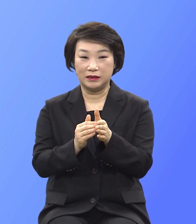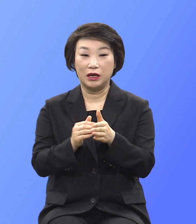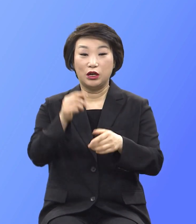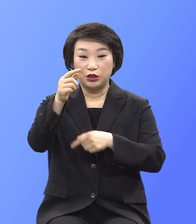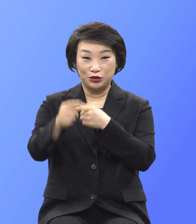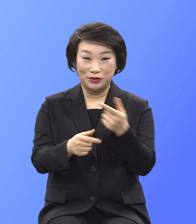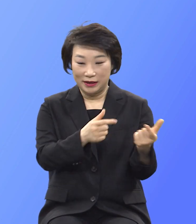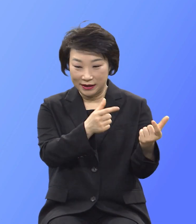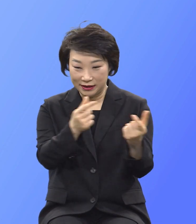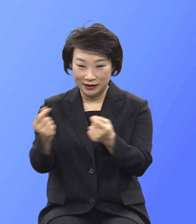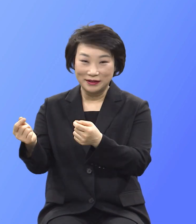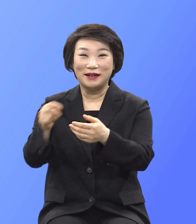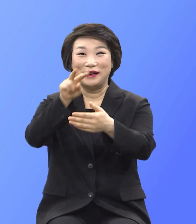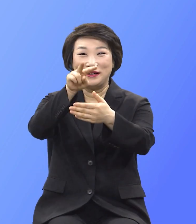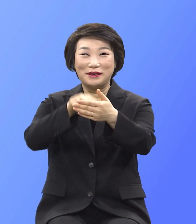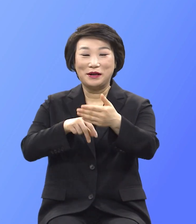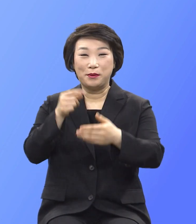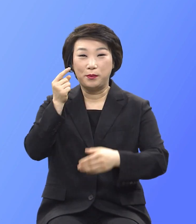11절까지를